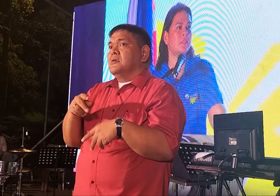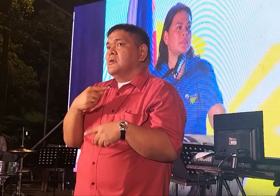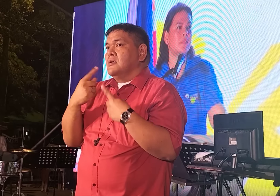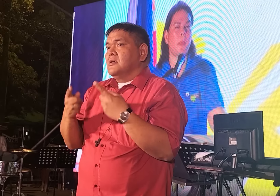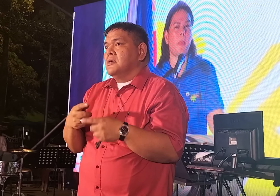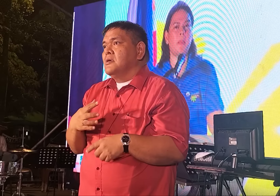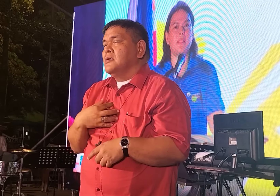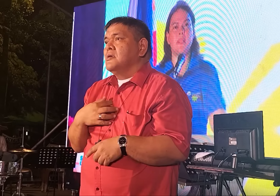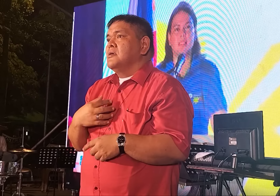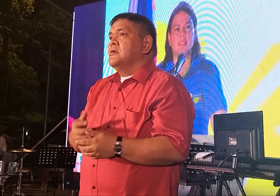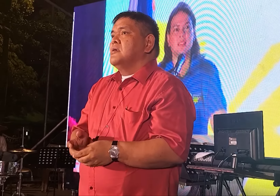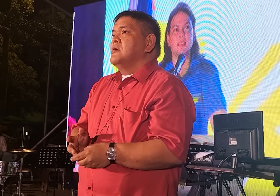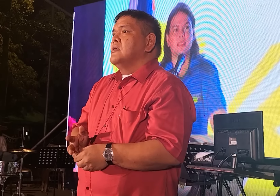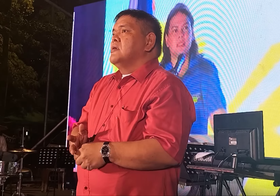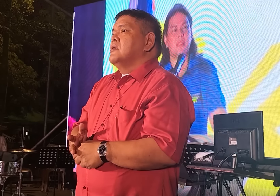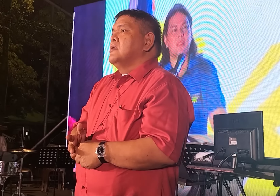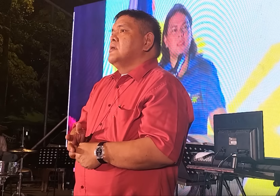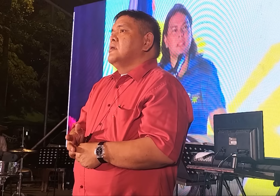Sabi niya sa akin,